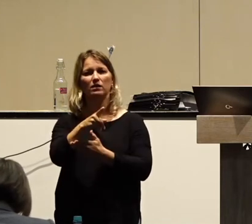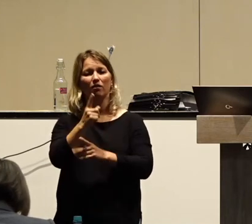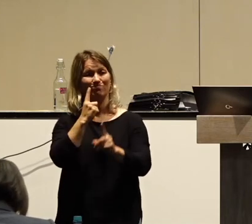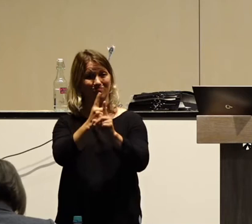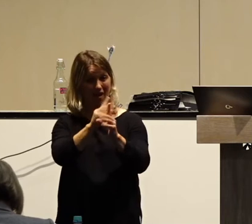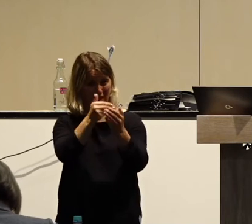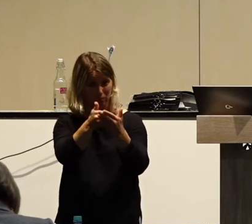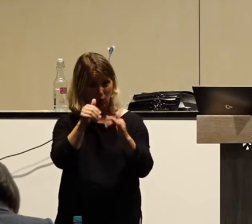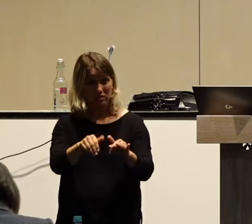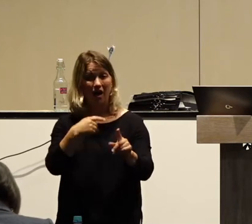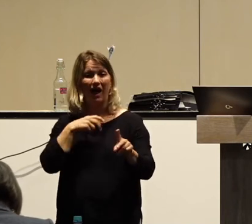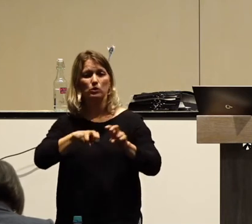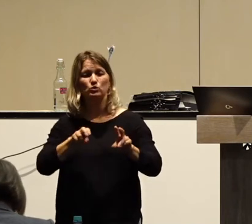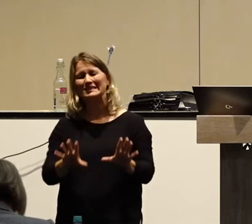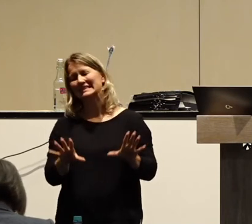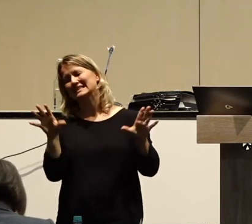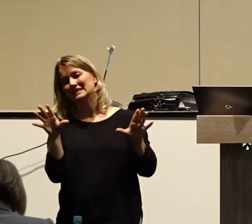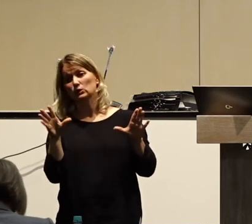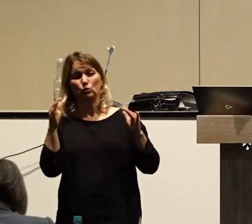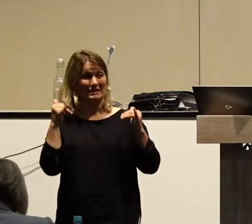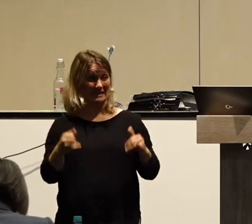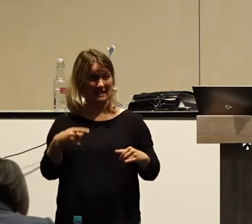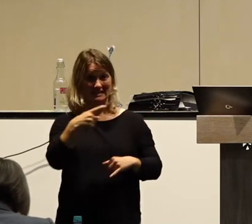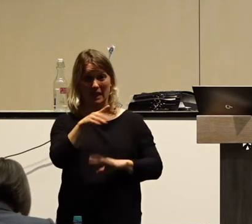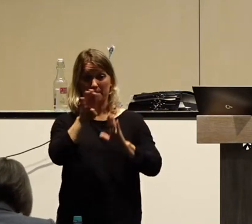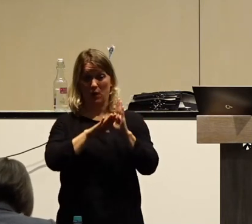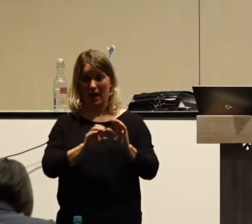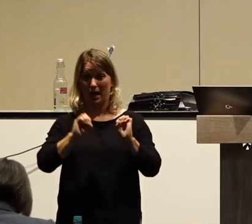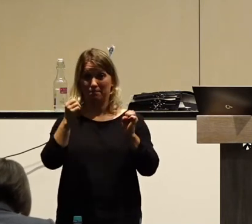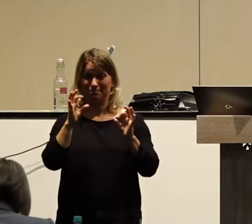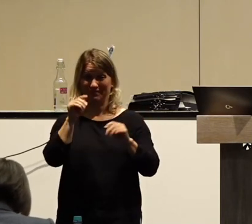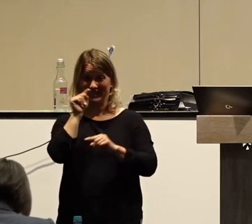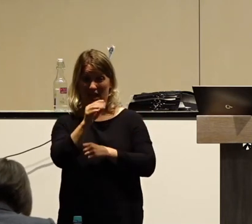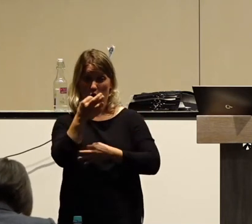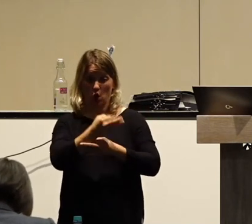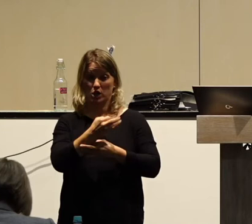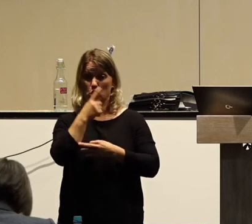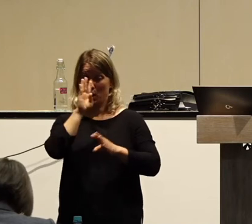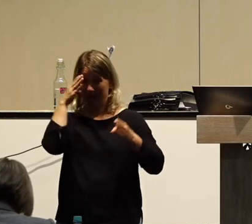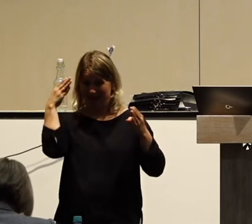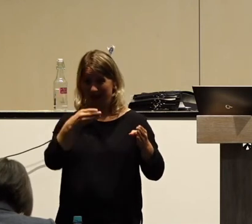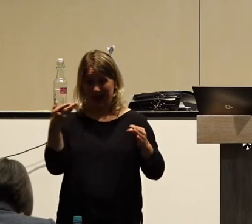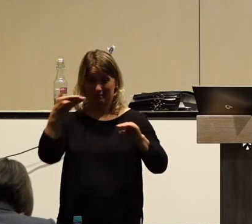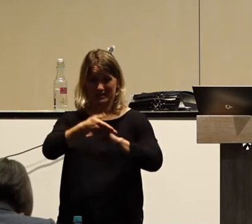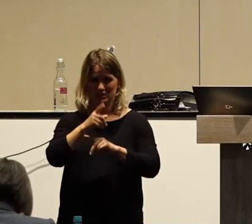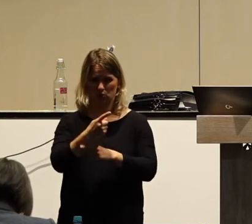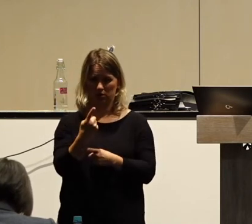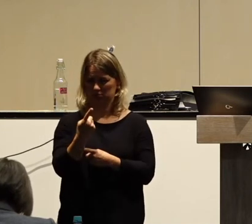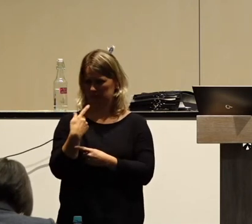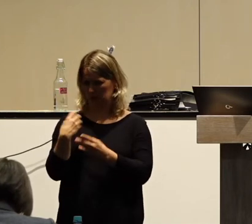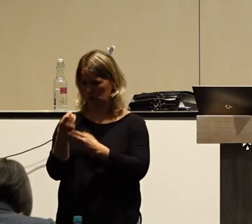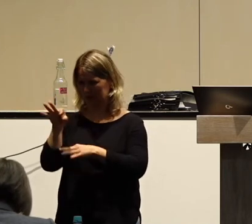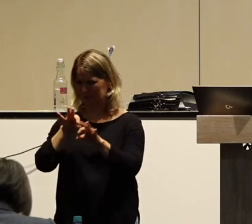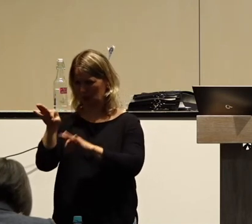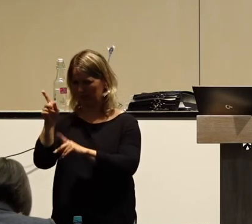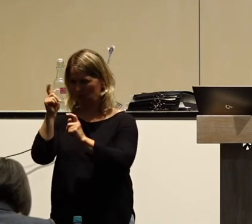zu gebrauchen. Also jetzt gerade ein Programm aufzulegen, an dem man gerade diese speziellen Orte nochmal intensiver besucht, würde dem, was das